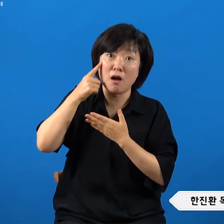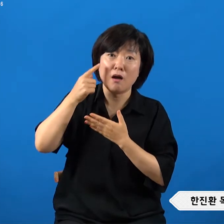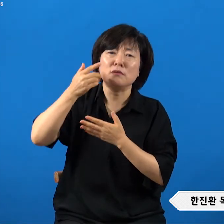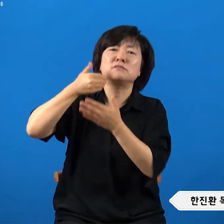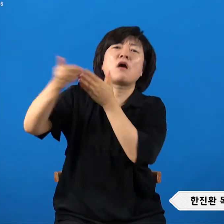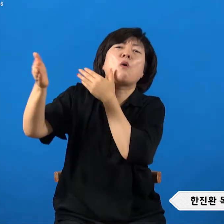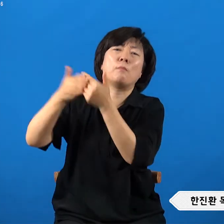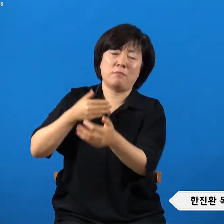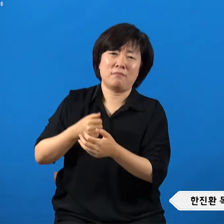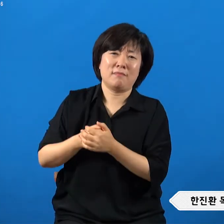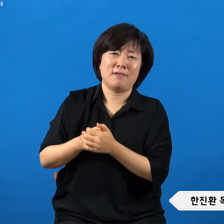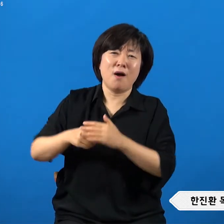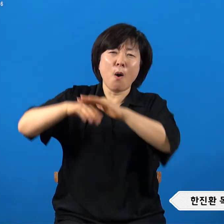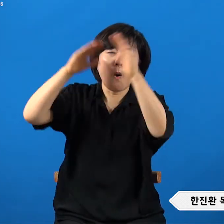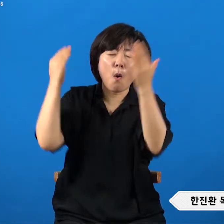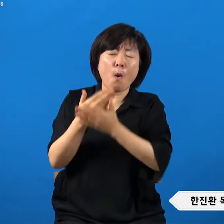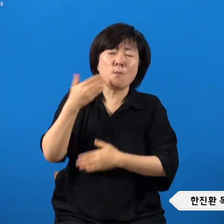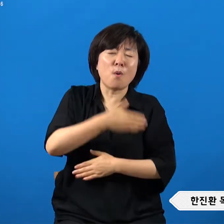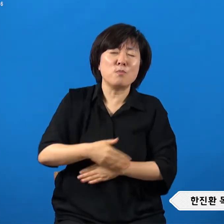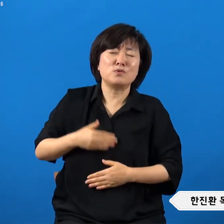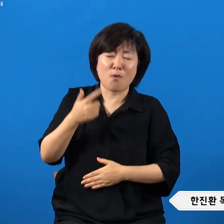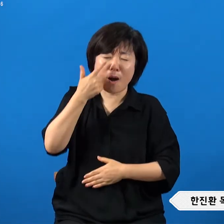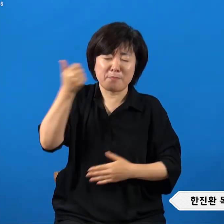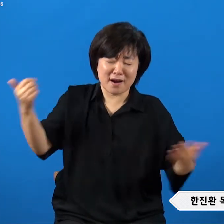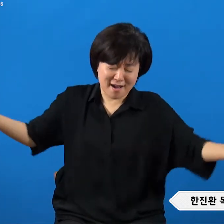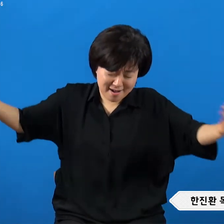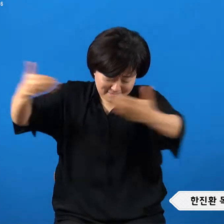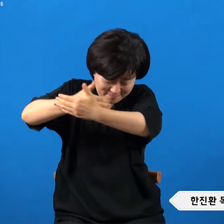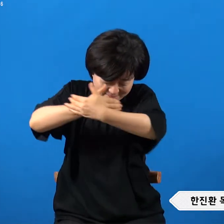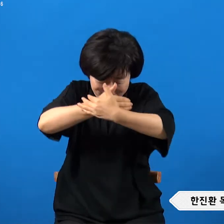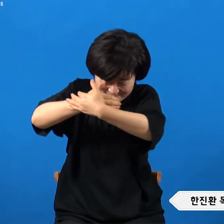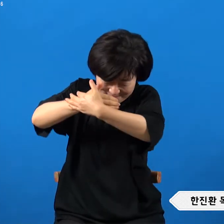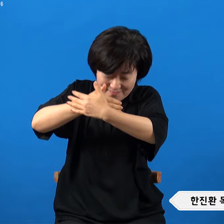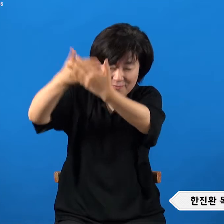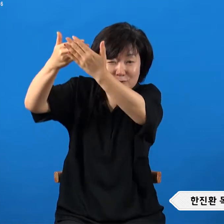했으니까, 온몸으로 그걸 느꼈으니까.